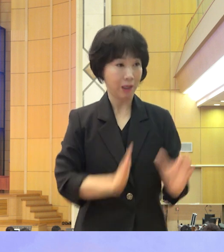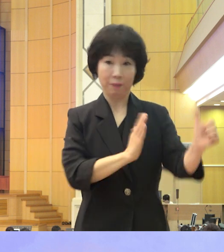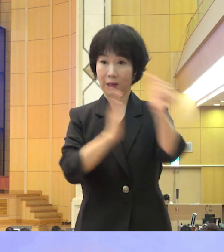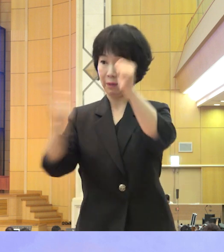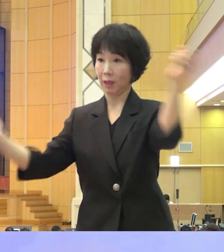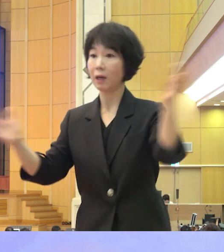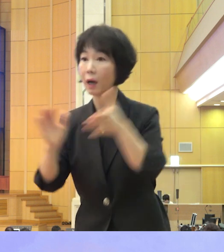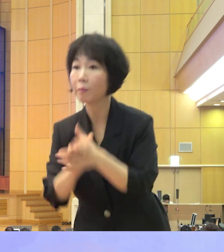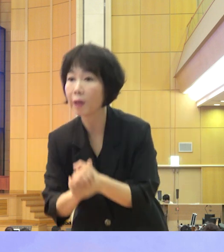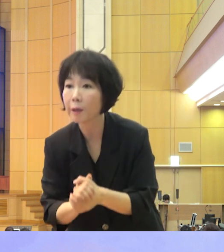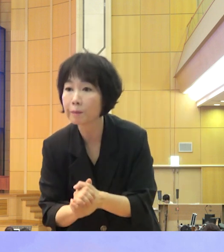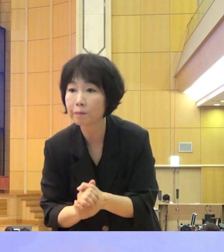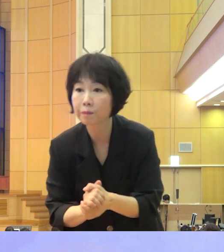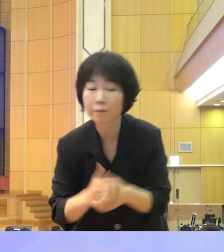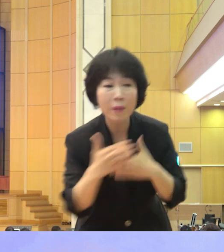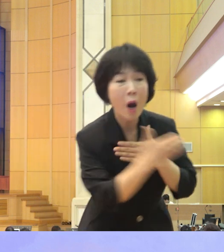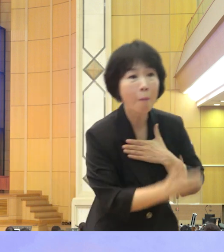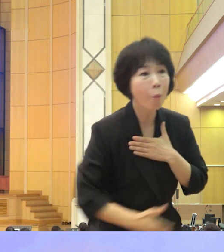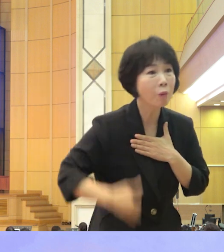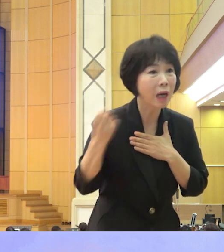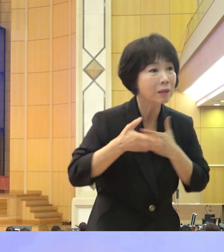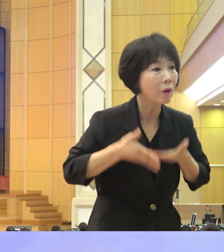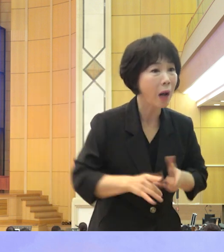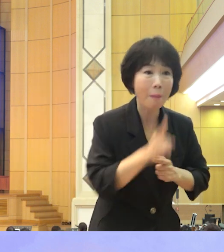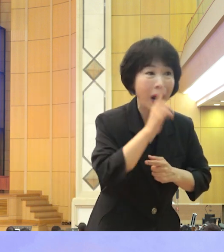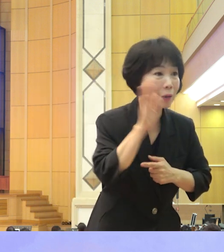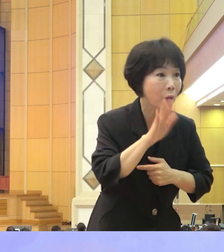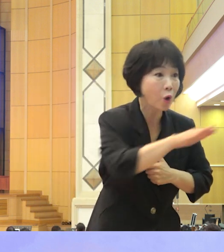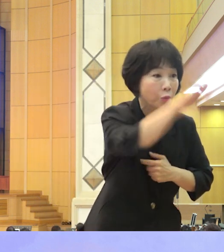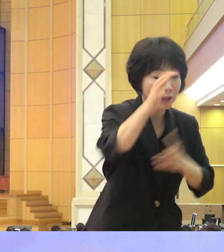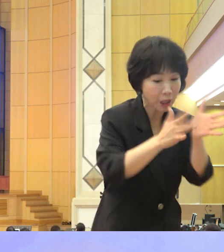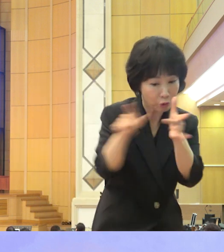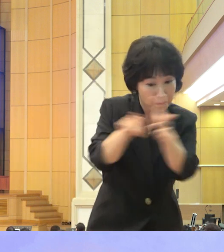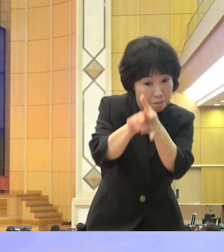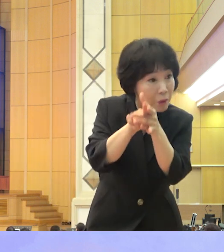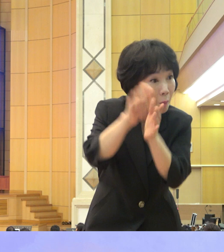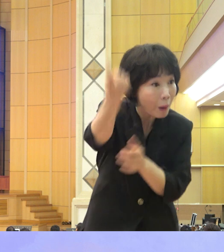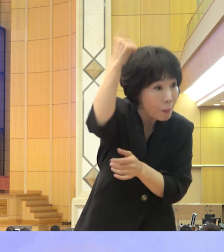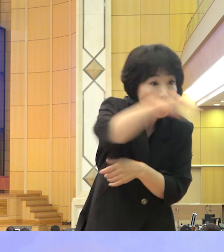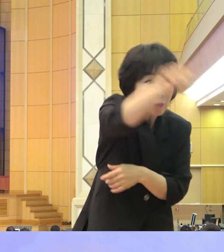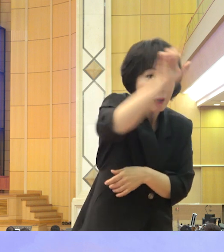난 자는 육이요 영으로 난 자는 영이라고 한 것처럼 여러분들은 영으로